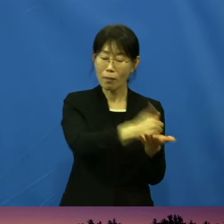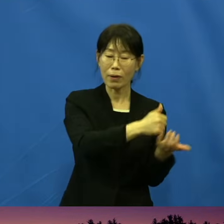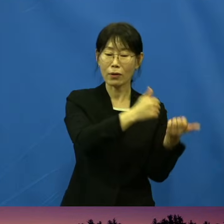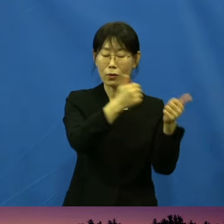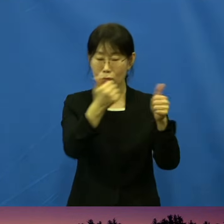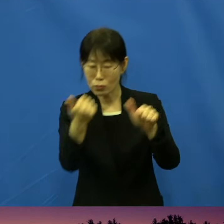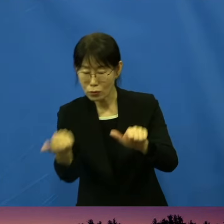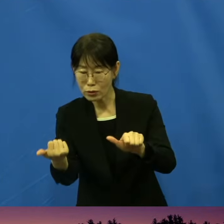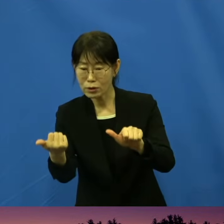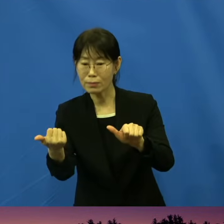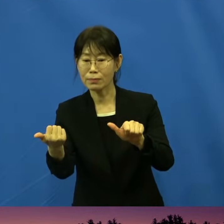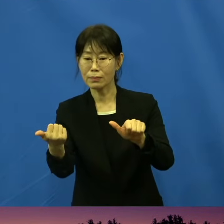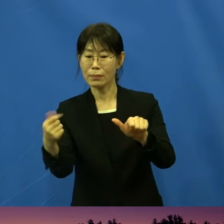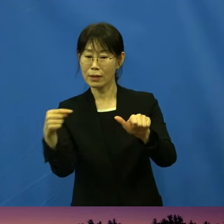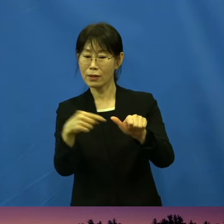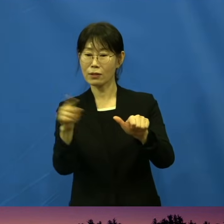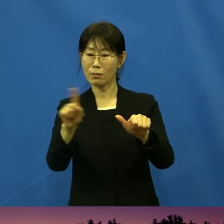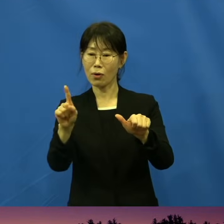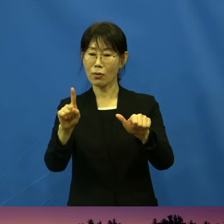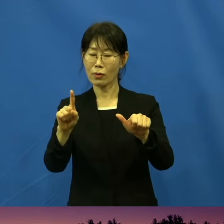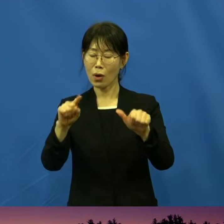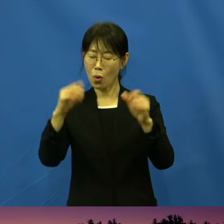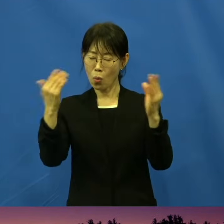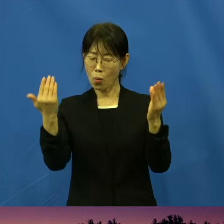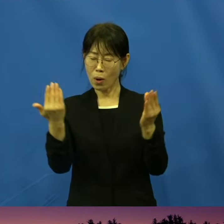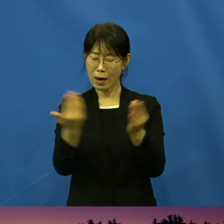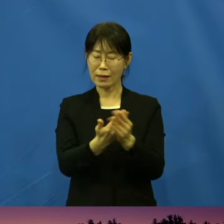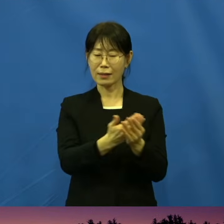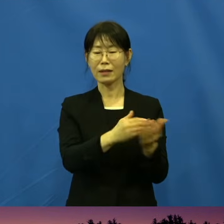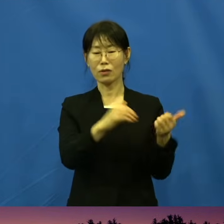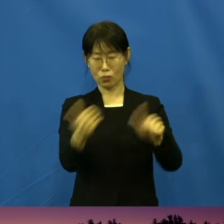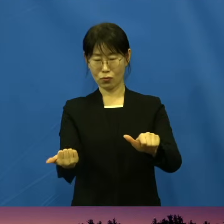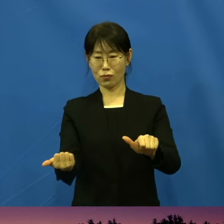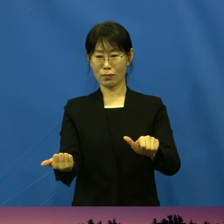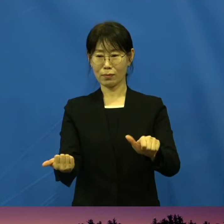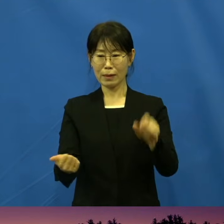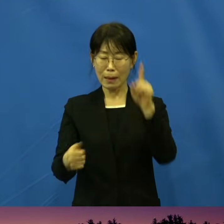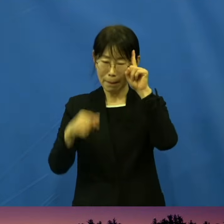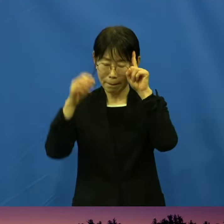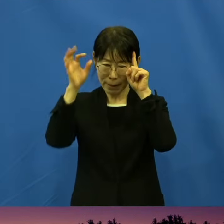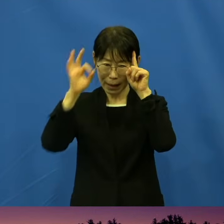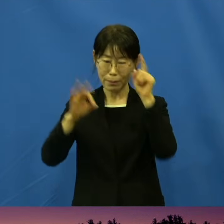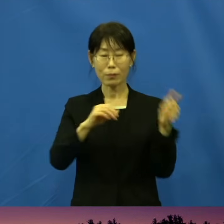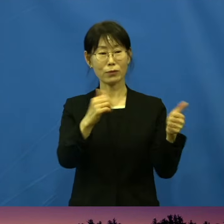십자가의 죽으심은 뭐예요? 완전한 죽음이에요. 완전한 죽음.